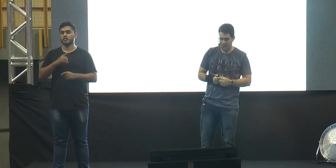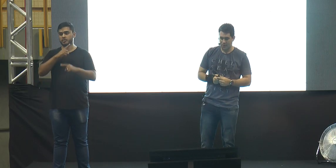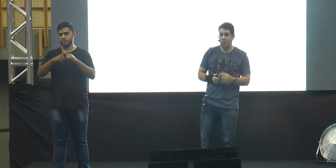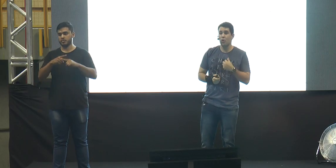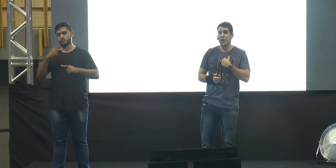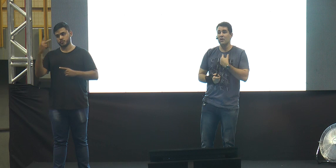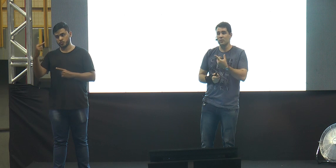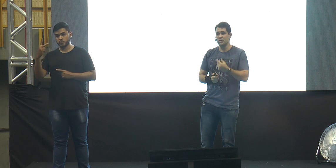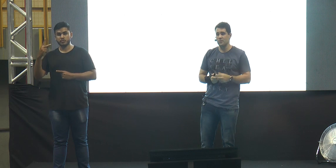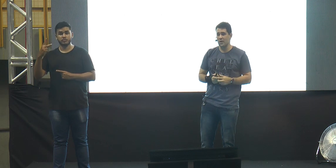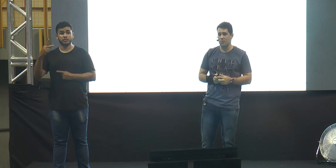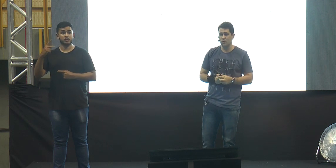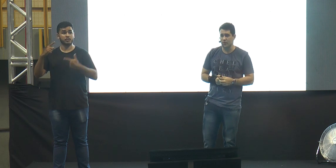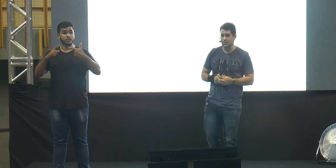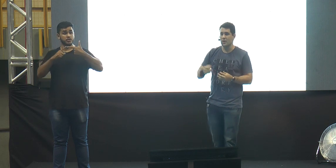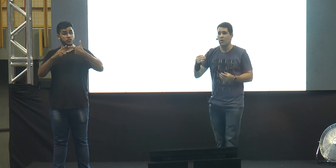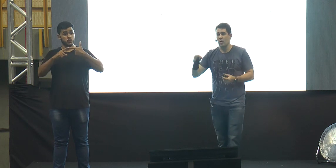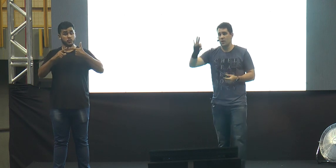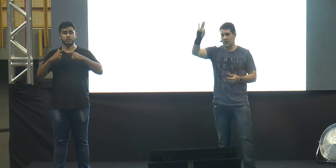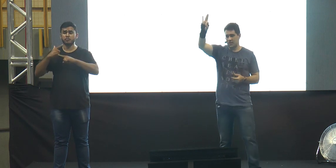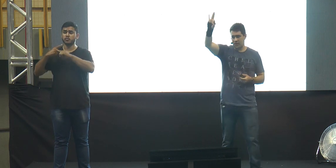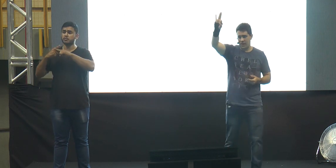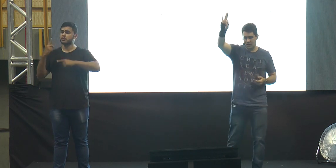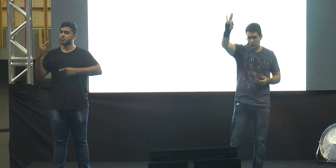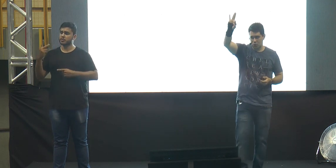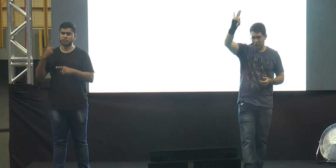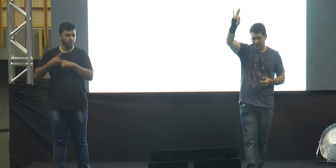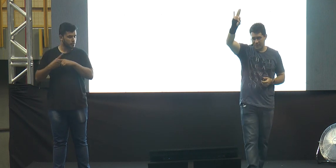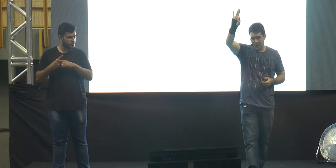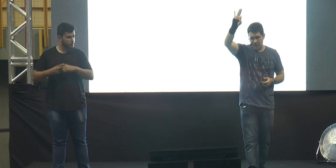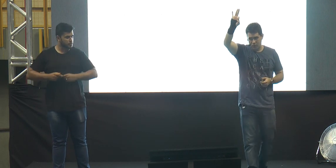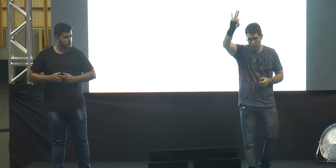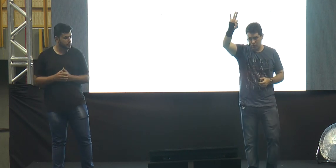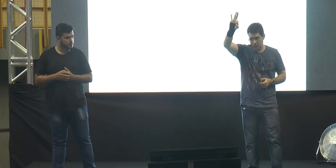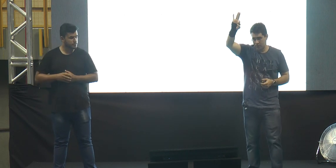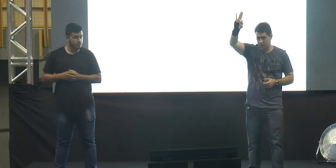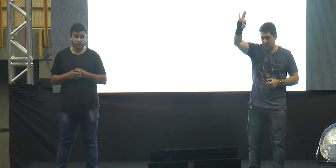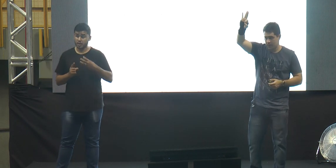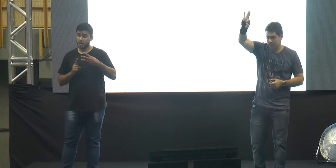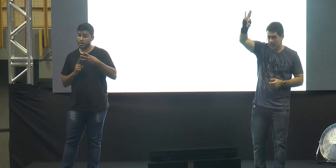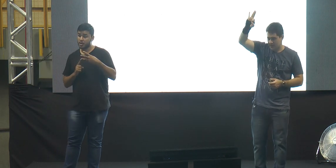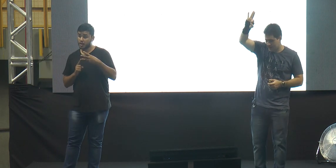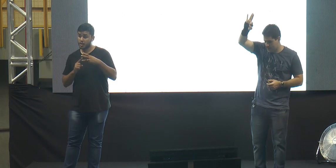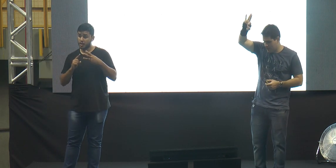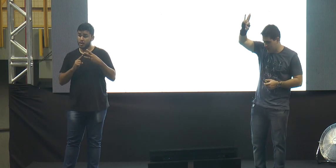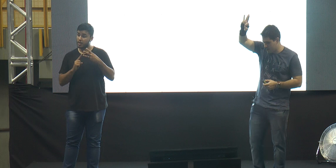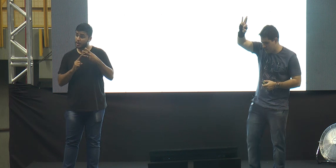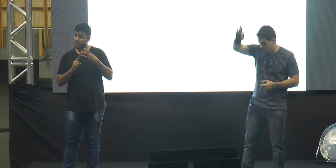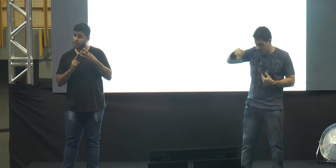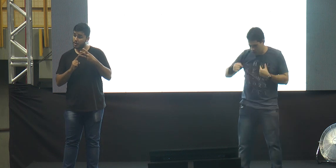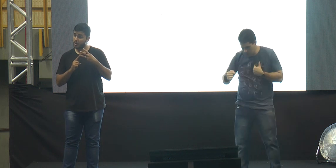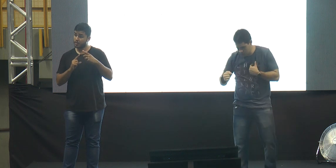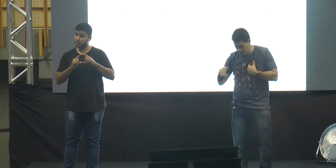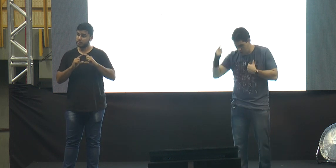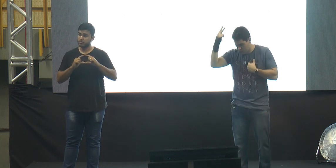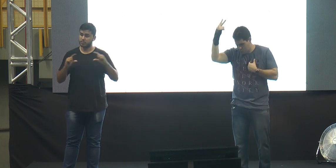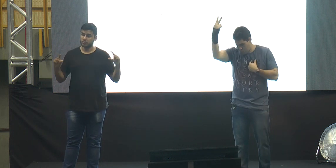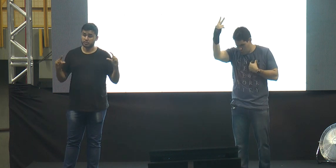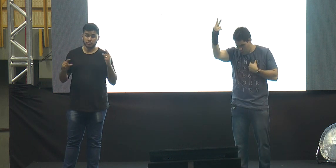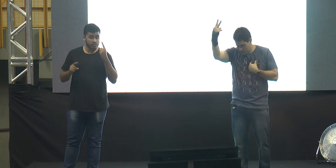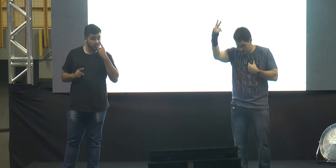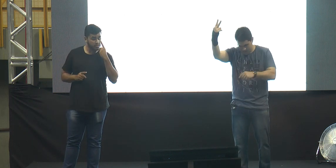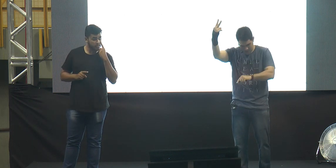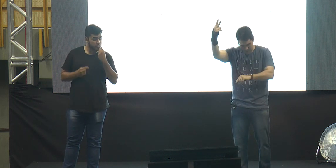2. Por que eu vou multiplicar por 2? Olha para a terceira reação de novo, a terceira. Olhou? Na terceira reação, eu tenho ou não